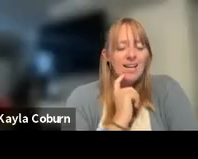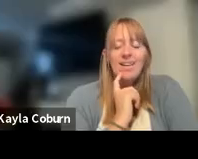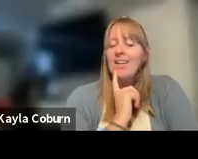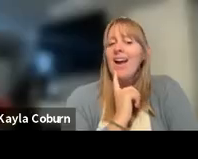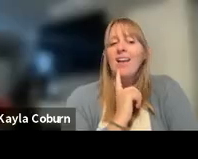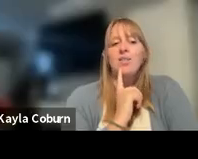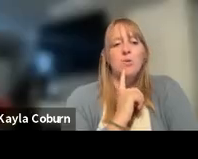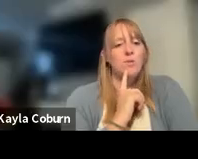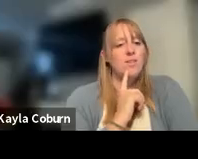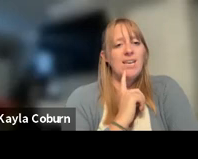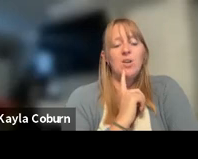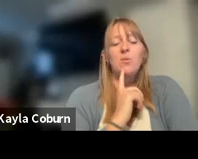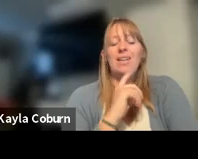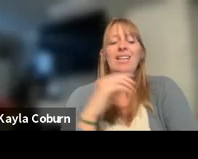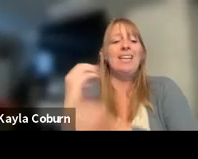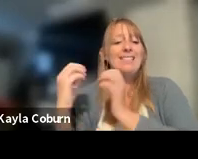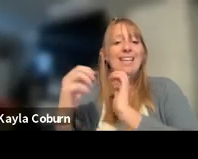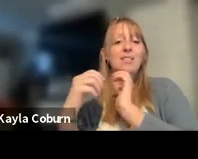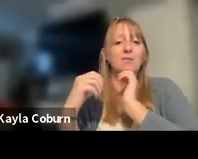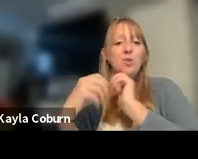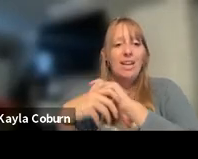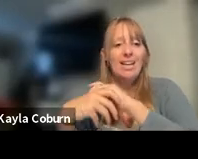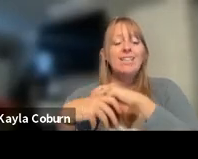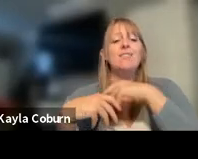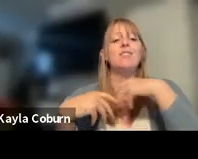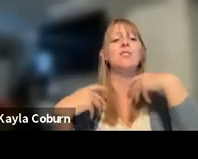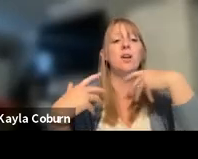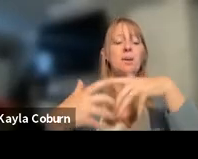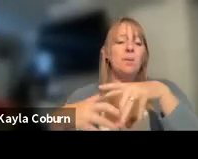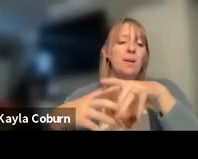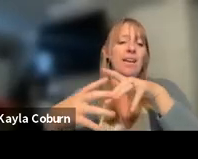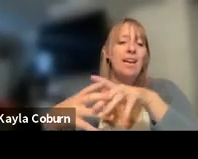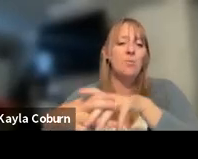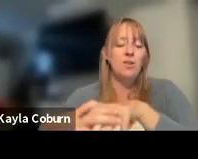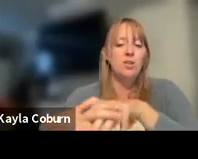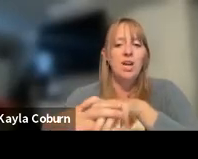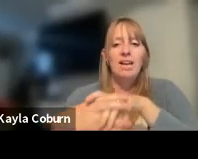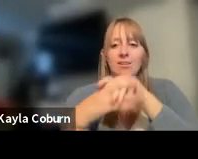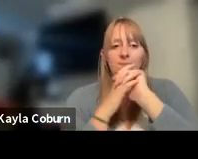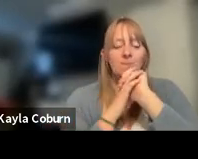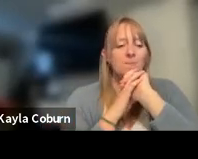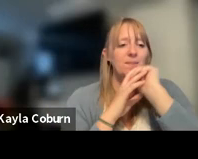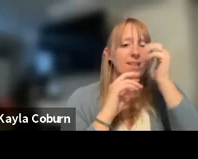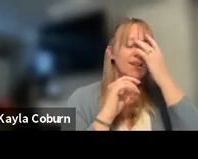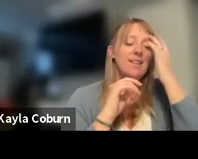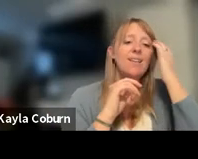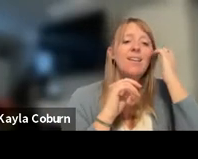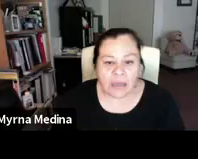Tactile signing, I don't think you really need extensive training in to start implementing it with your child.